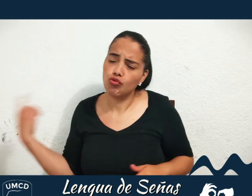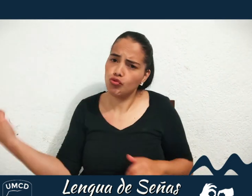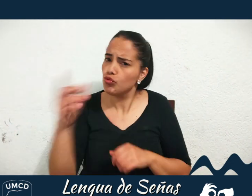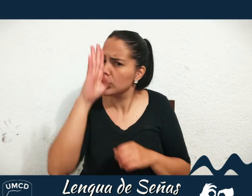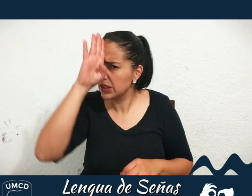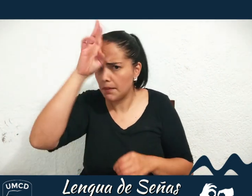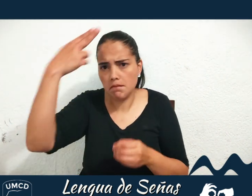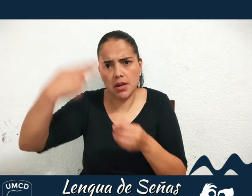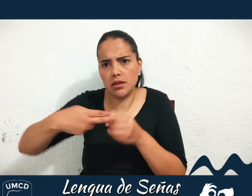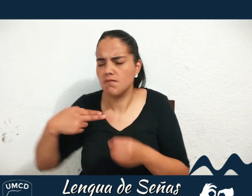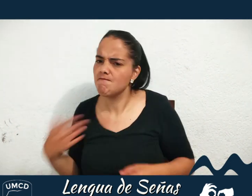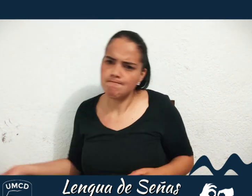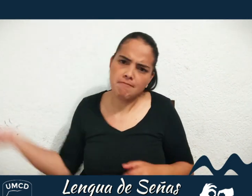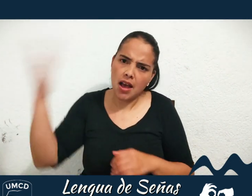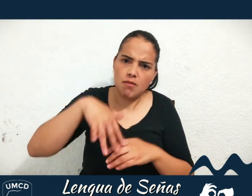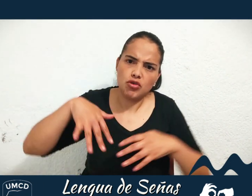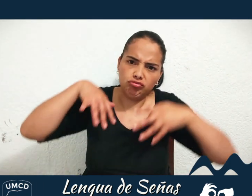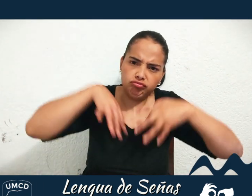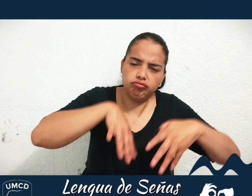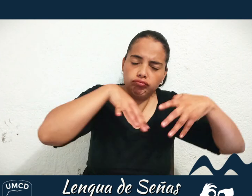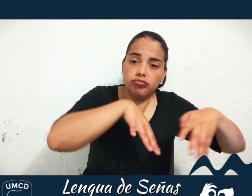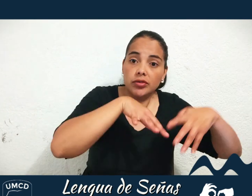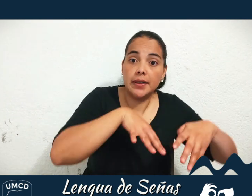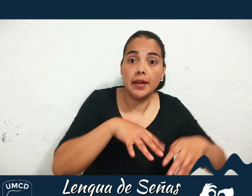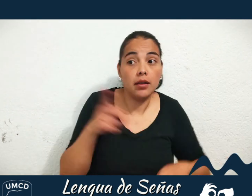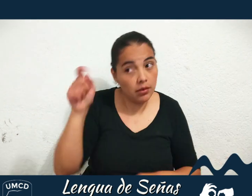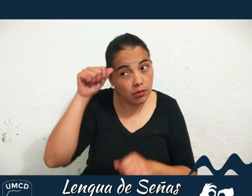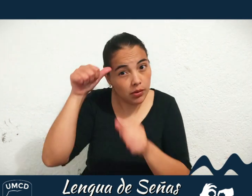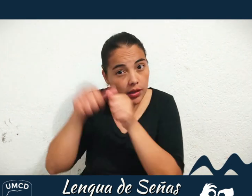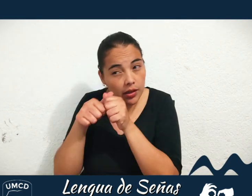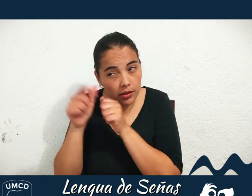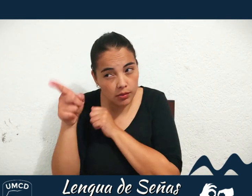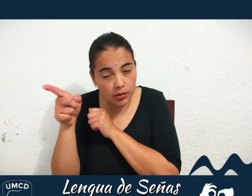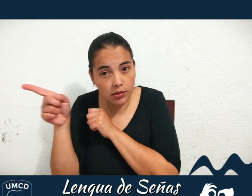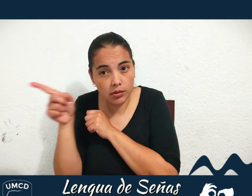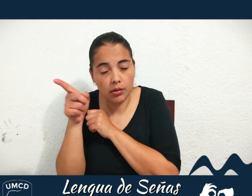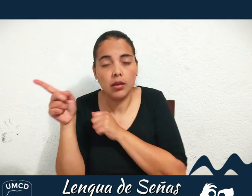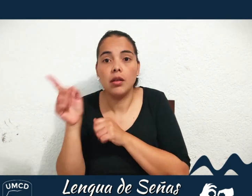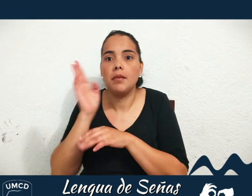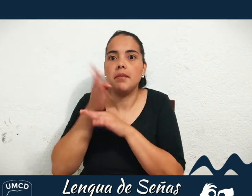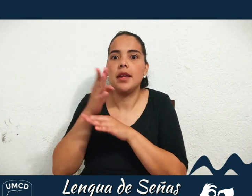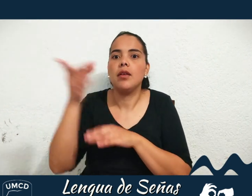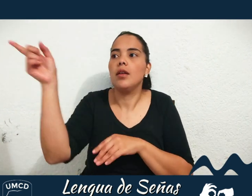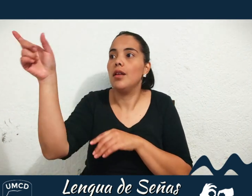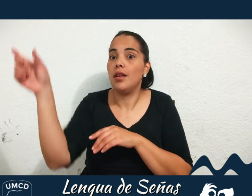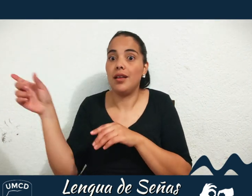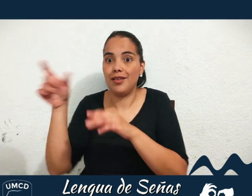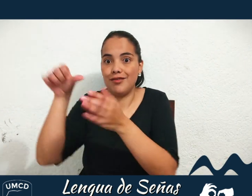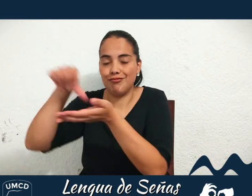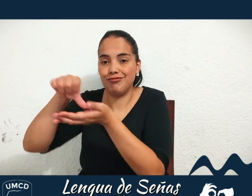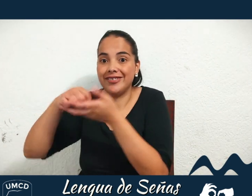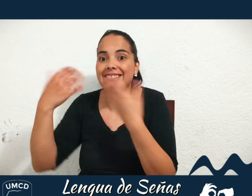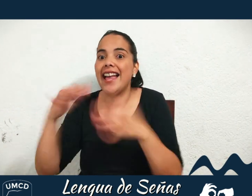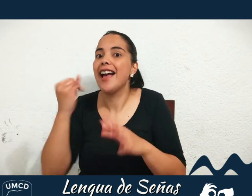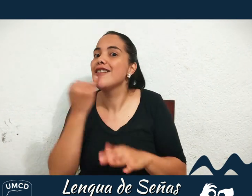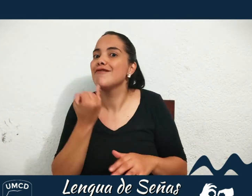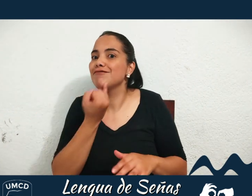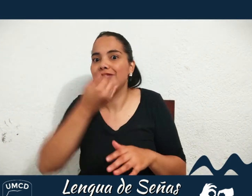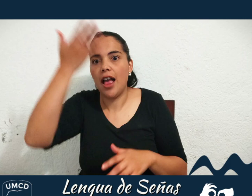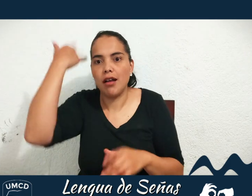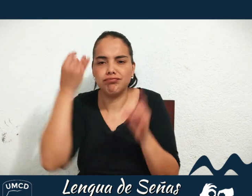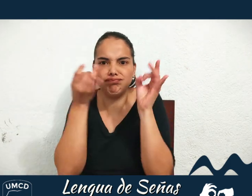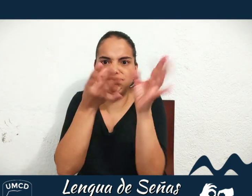que participarían de la conquista. Lo que había sucedido en esos días es que el pueblo de Israel había ya